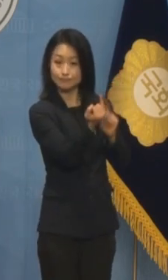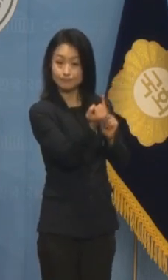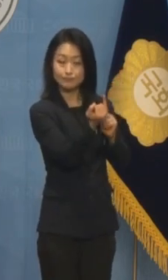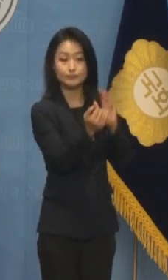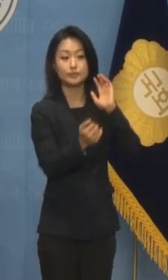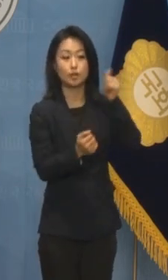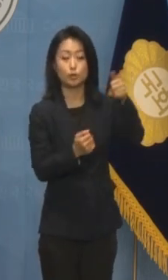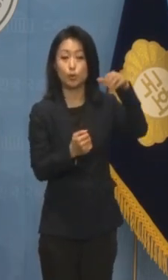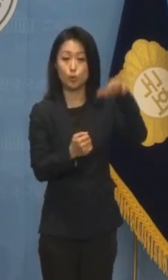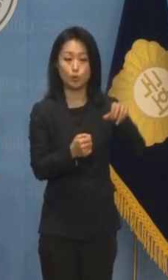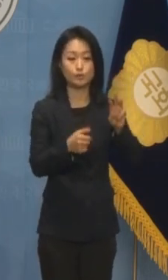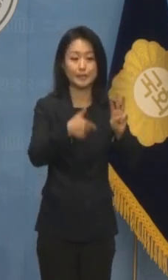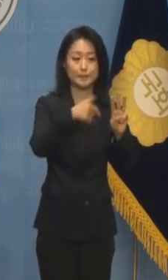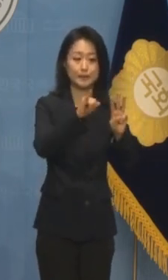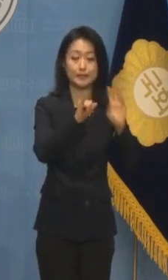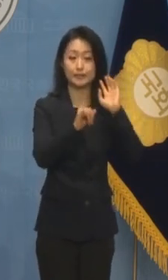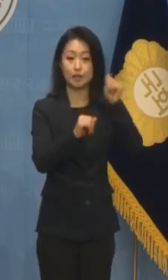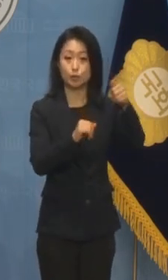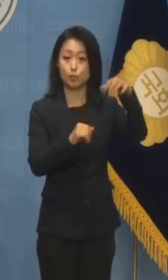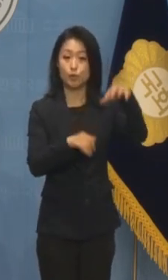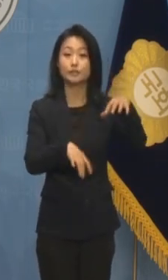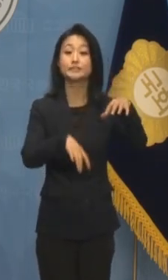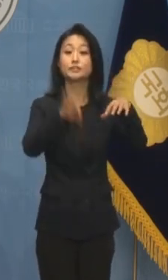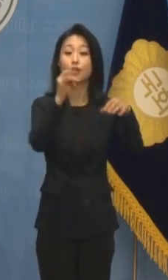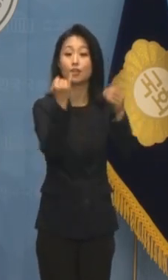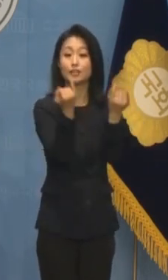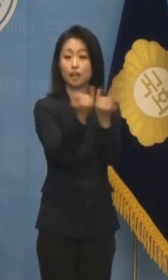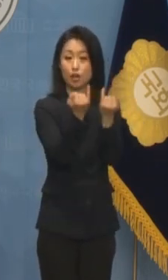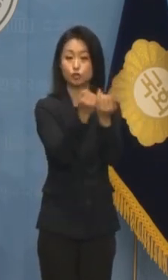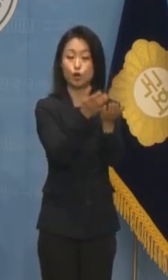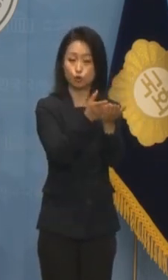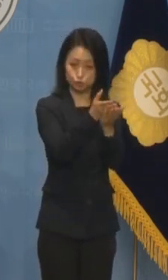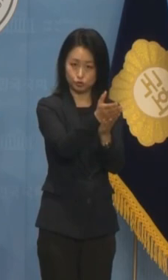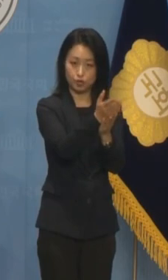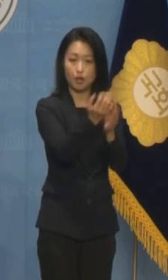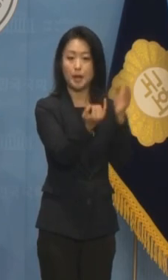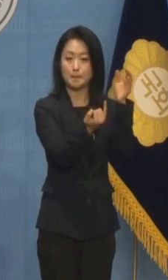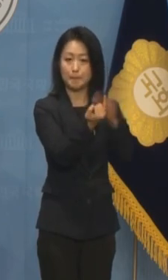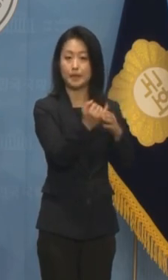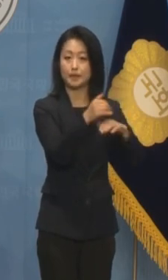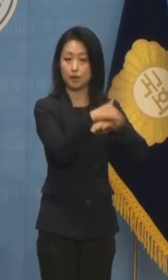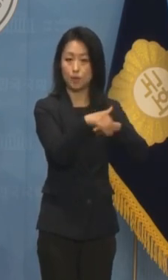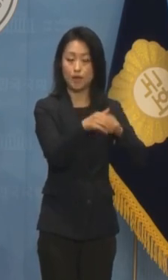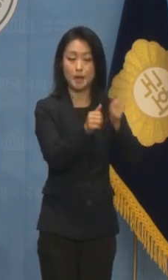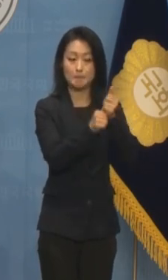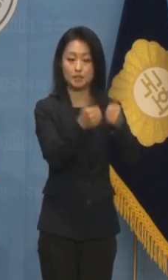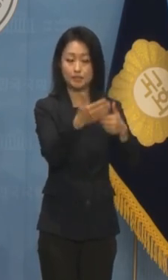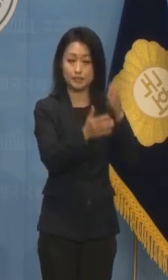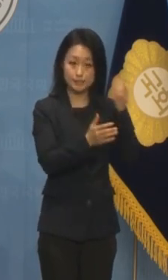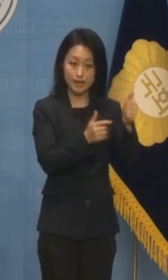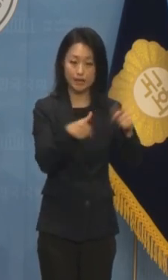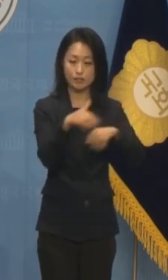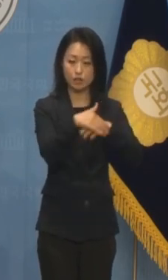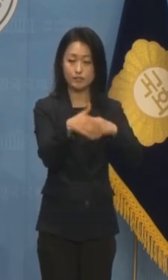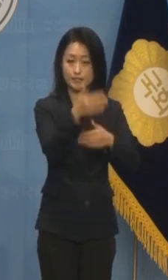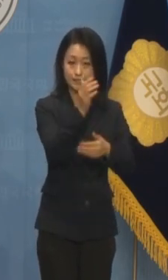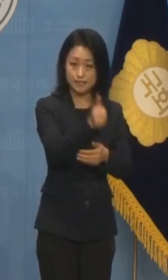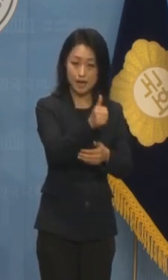용산 3기 대통령실의 첫 여성 수석이 됩니다. 비서실장과